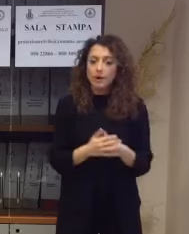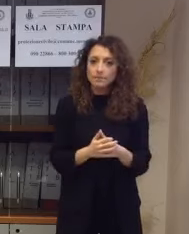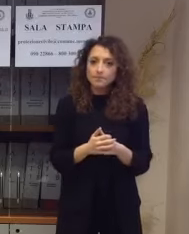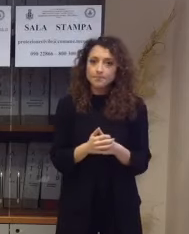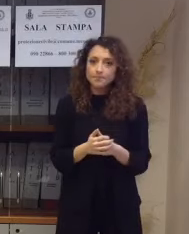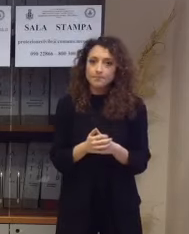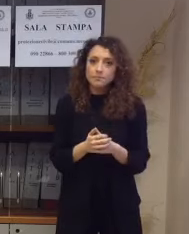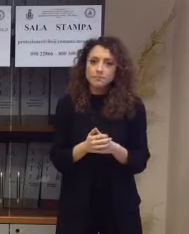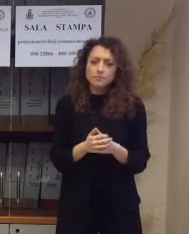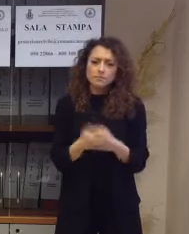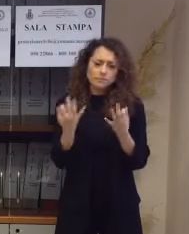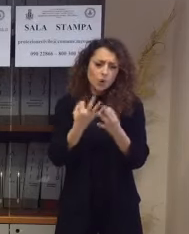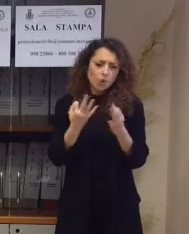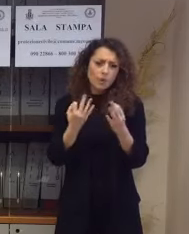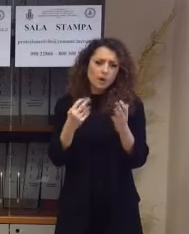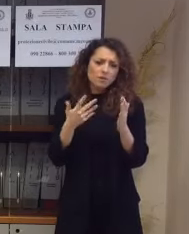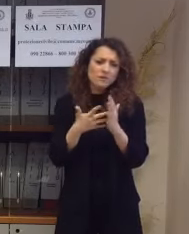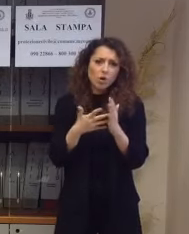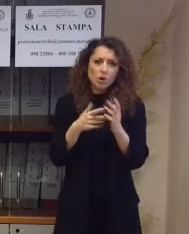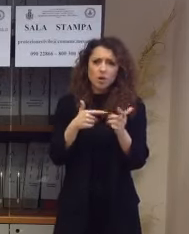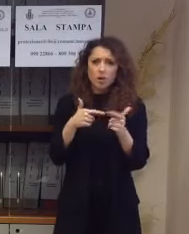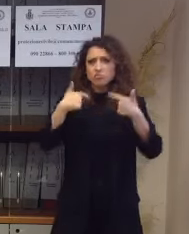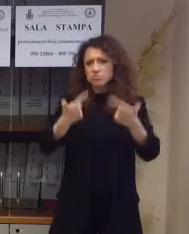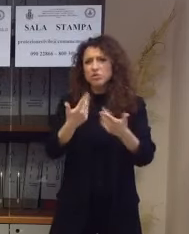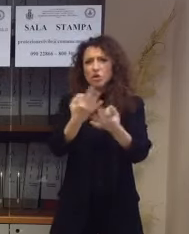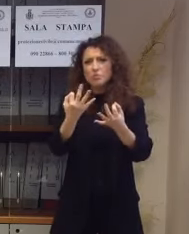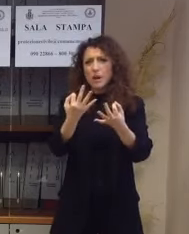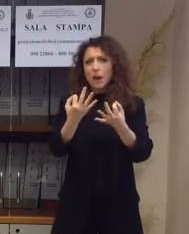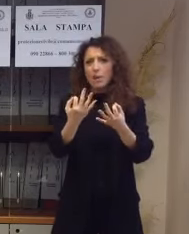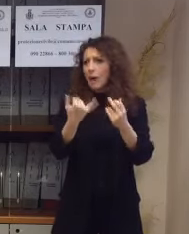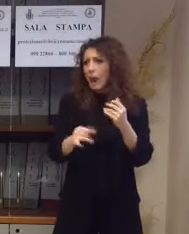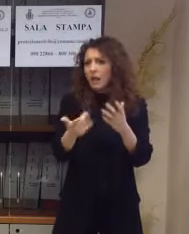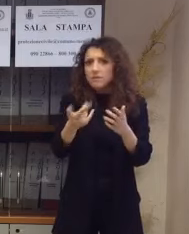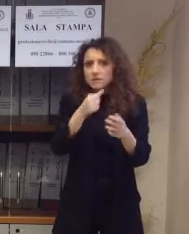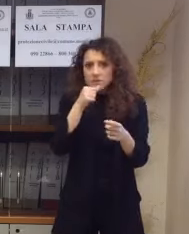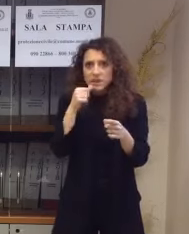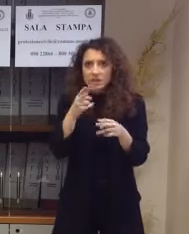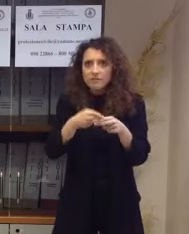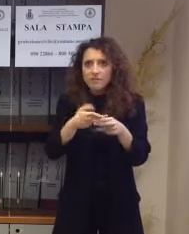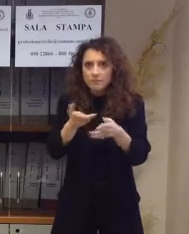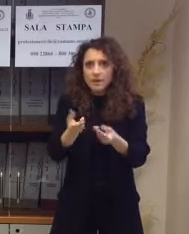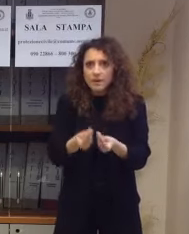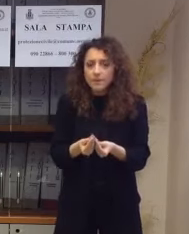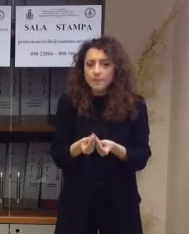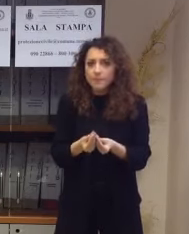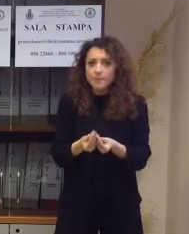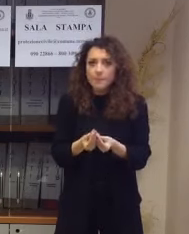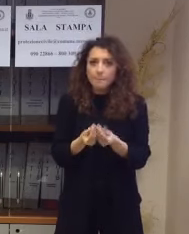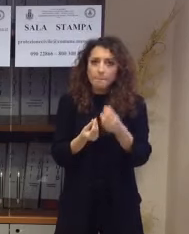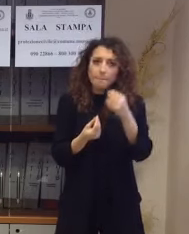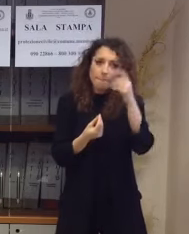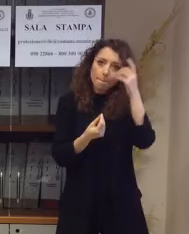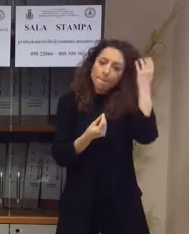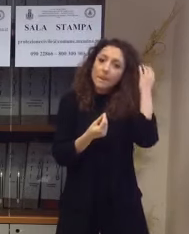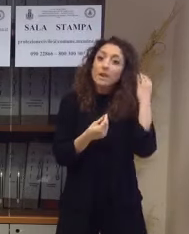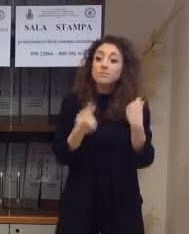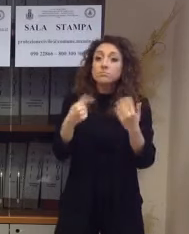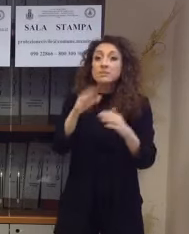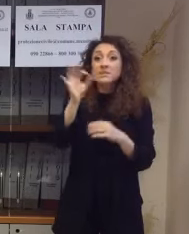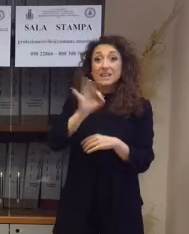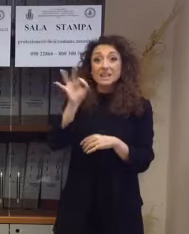con i disagi, per carità, che avete subito, però alla fine l'abbiamo utilizzata, è servita. Ecco il dato ufficiale, ecco le